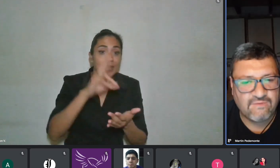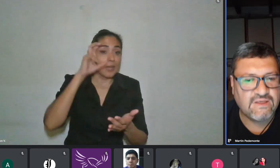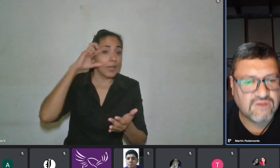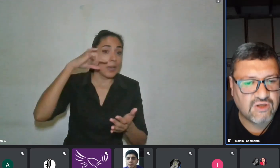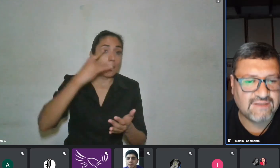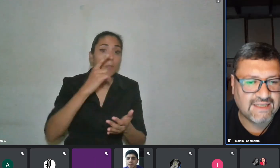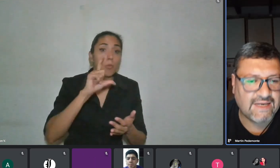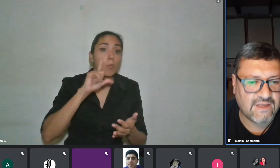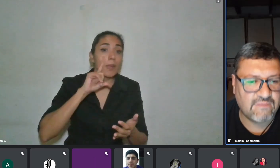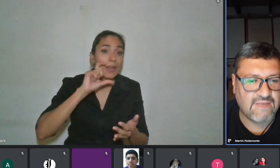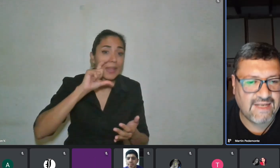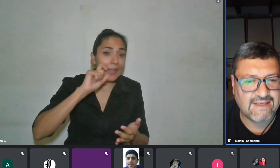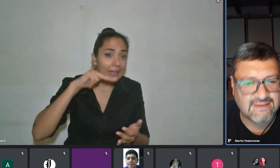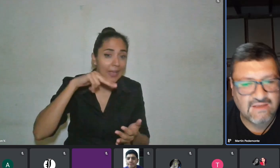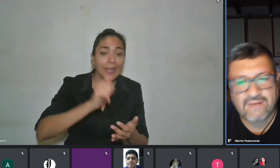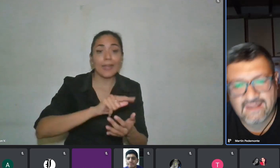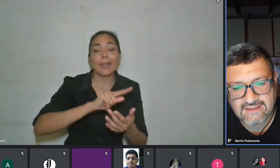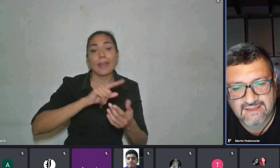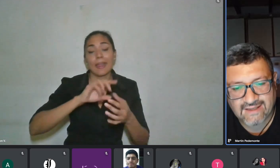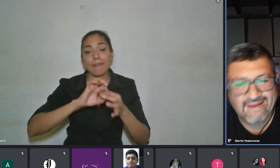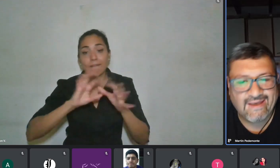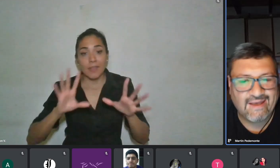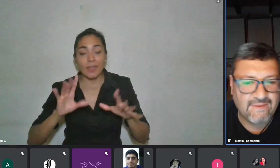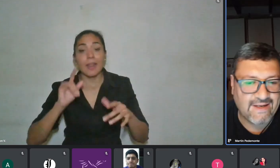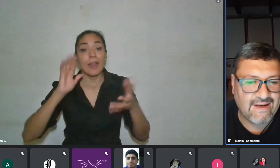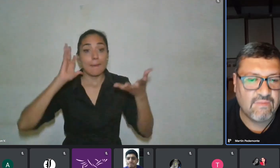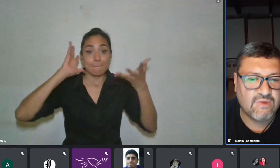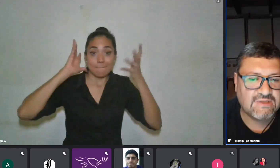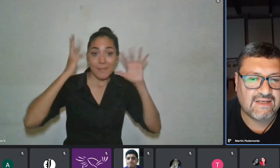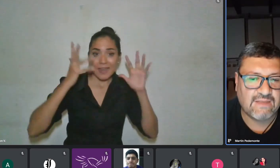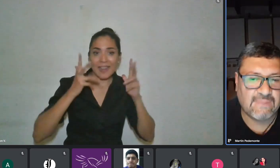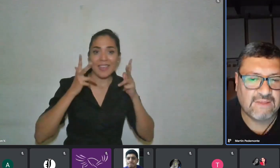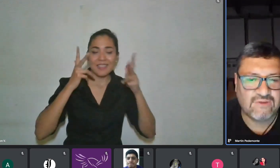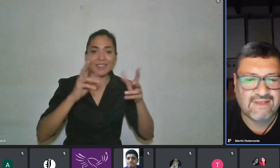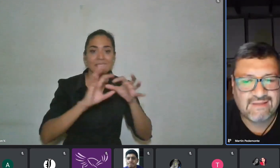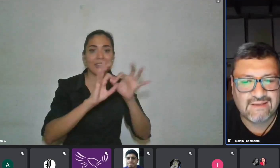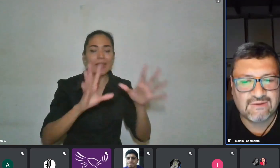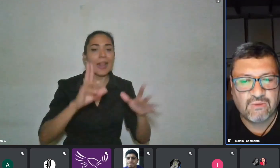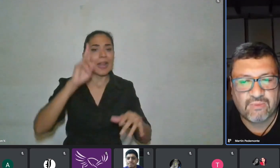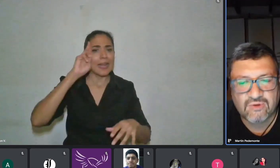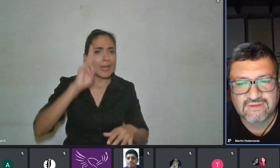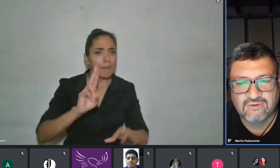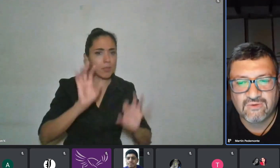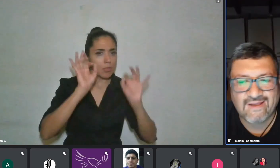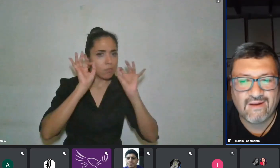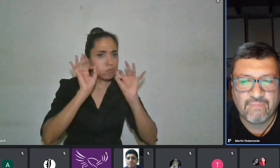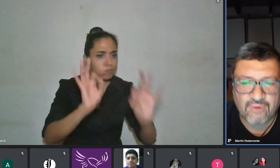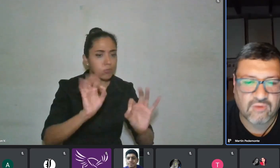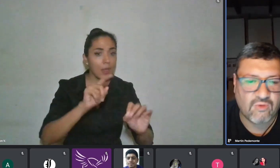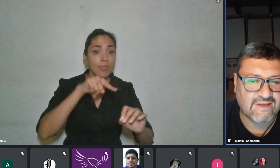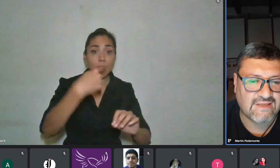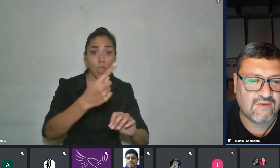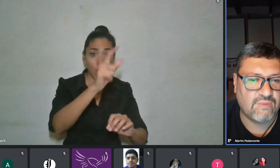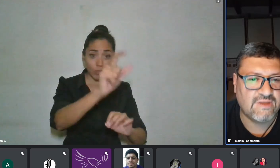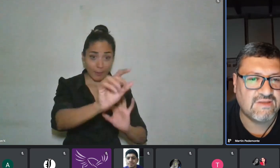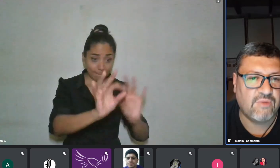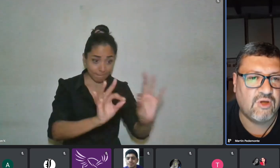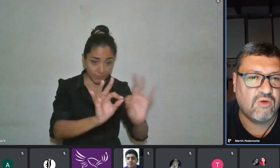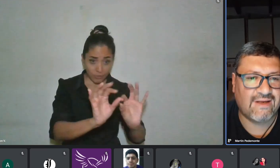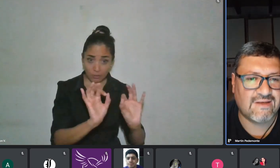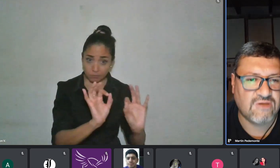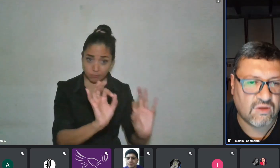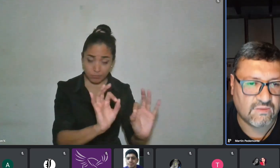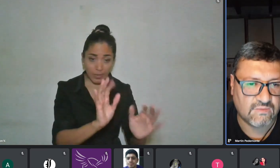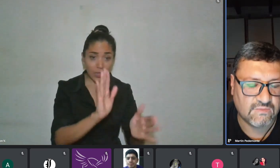la definición de Javier Milei, que siempre dice: el liberalismo es el respeto irrestricto del proyecto de vida del prójimo basado en un principio